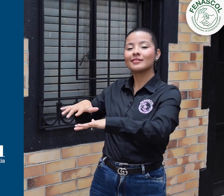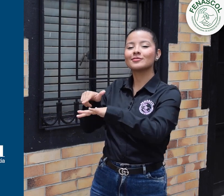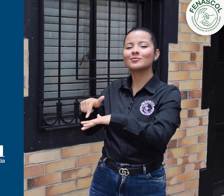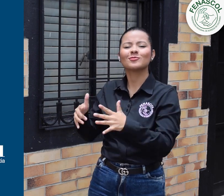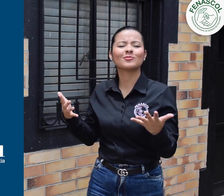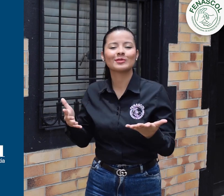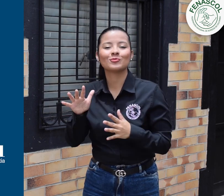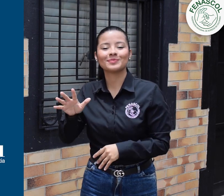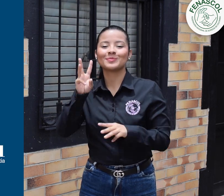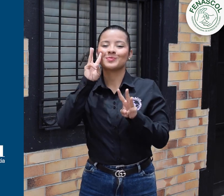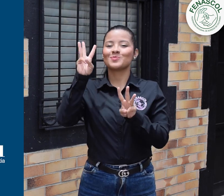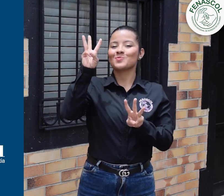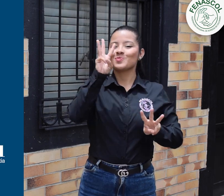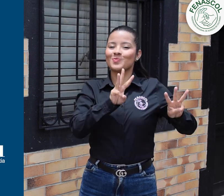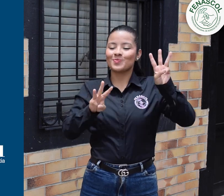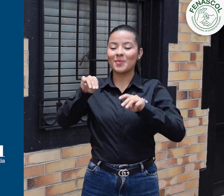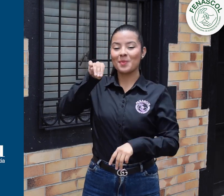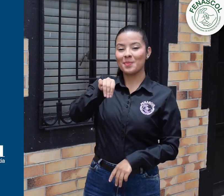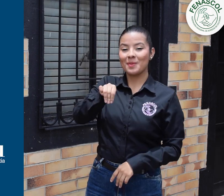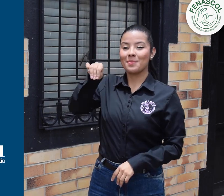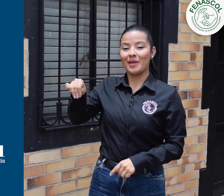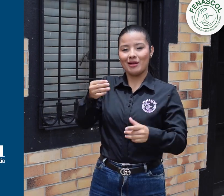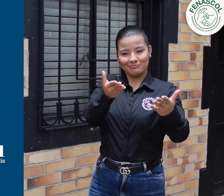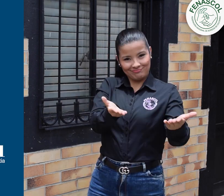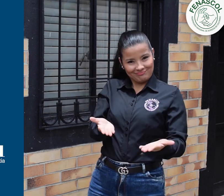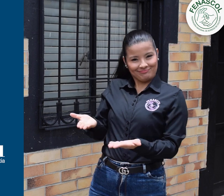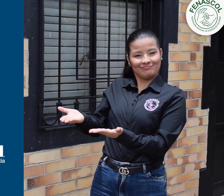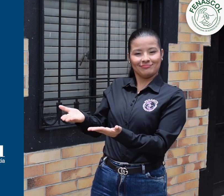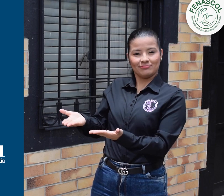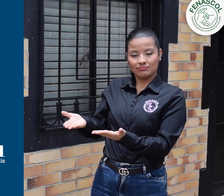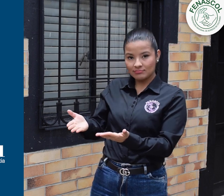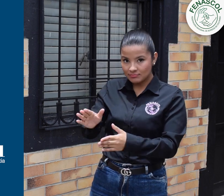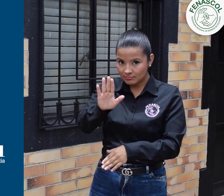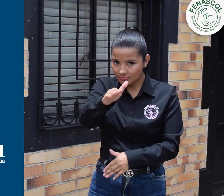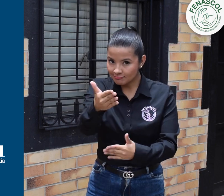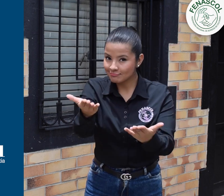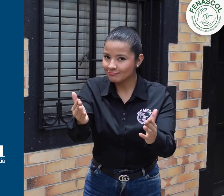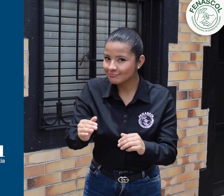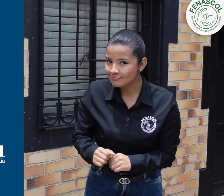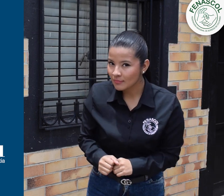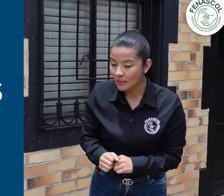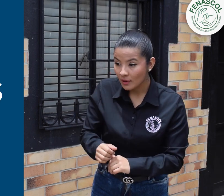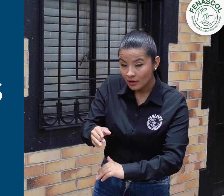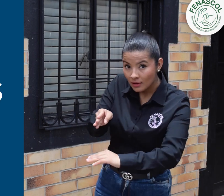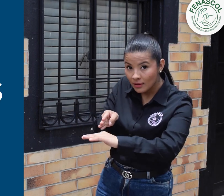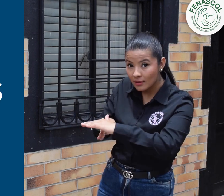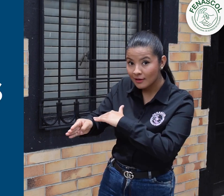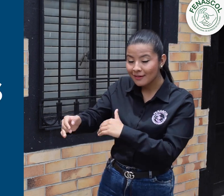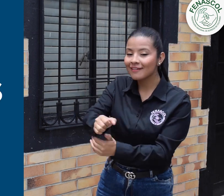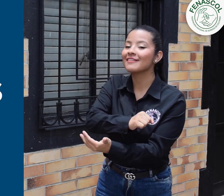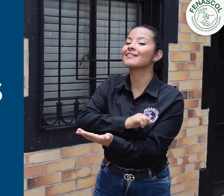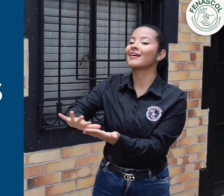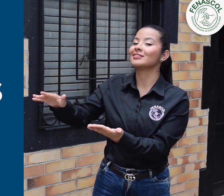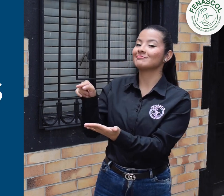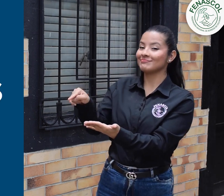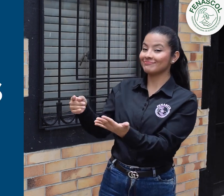arte del banco de la República Recuerden que tanto el ingreso al museo como la visita guiada